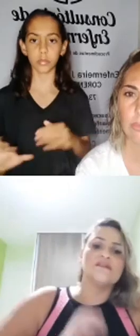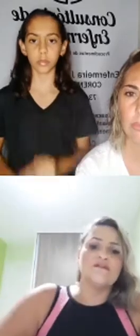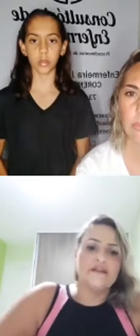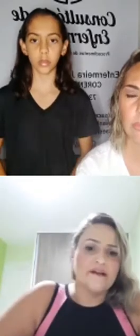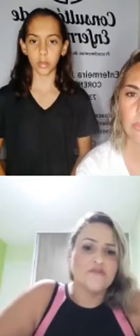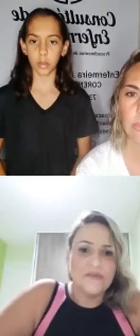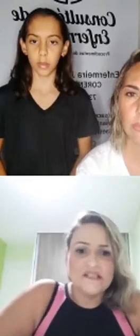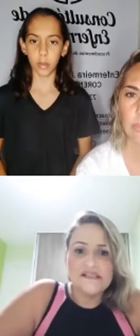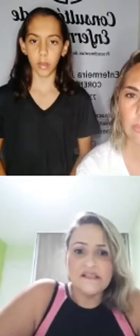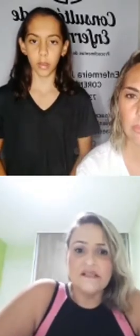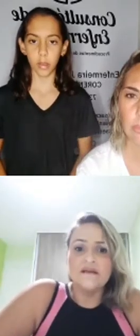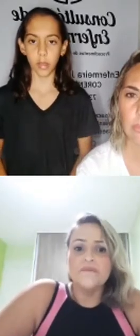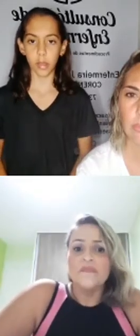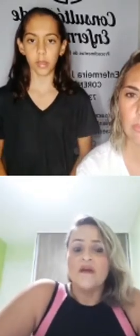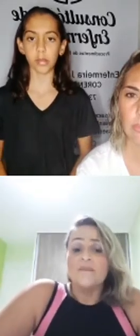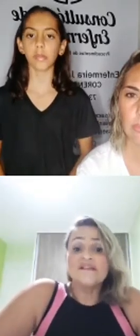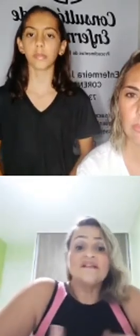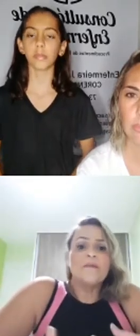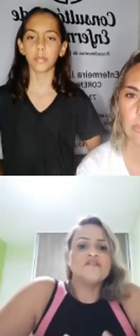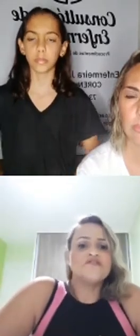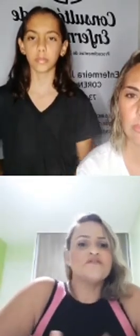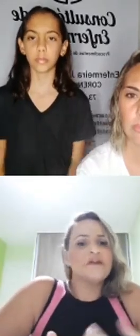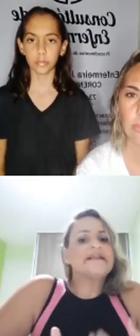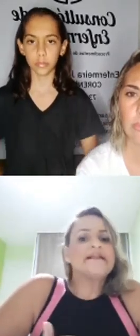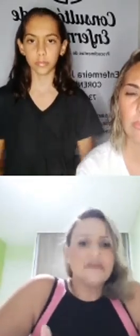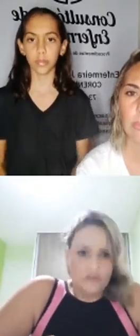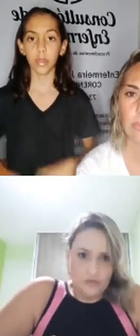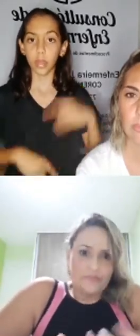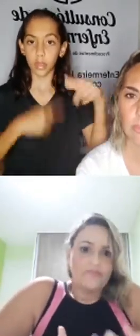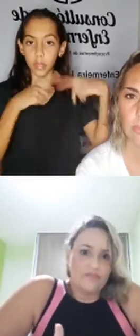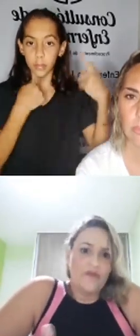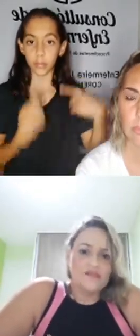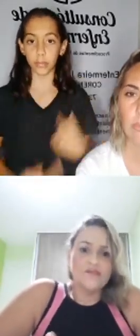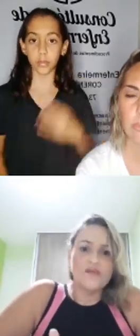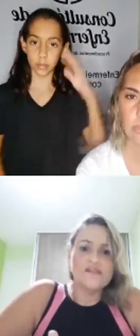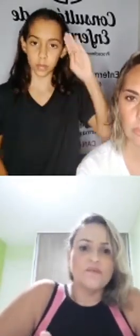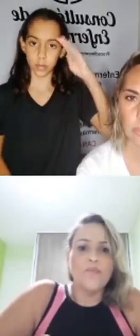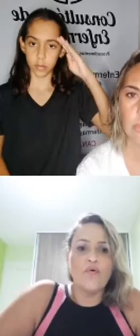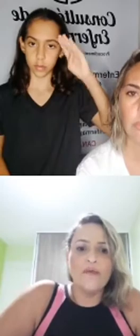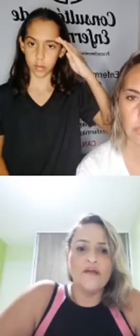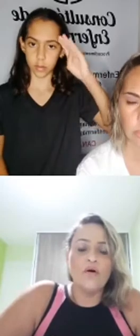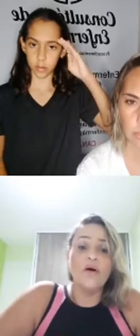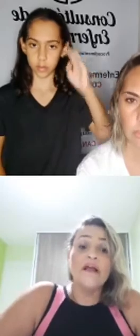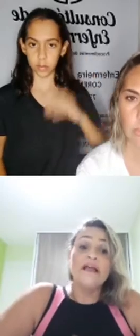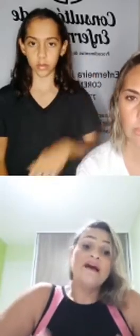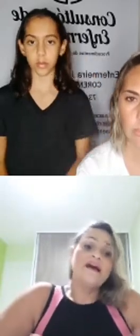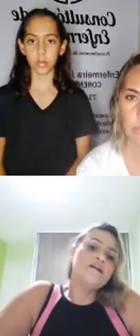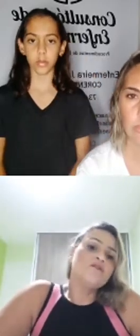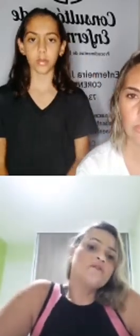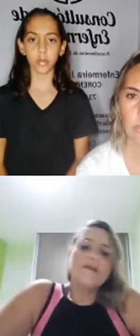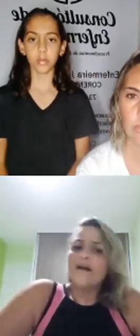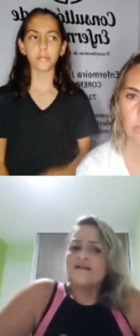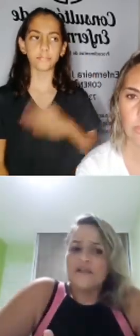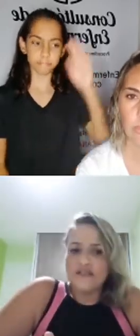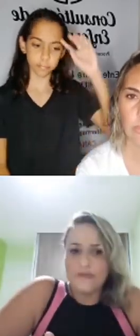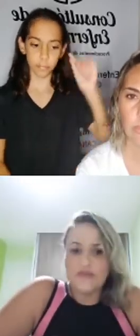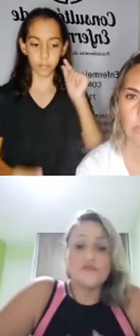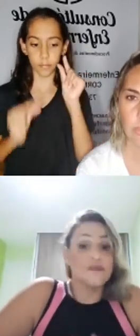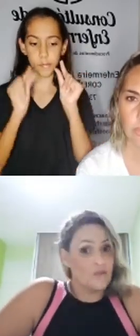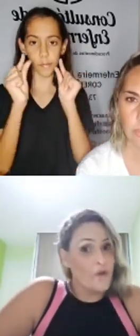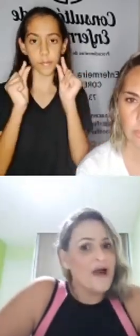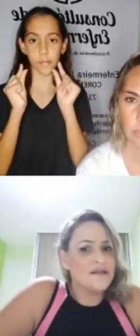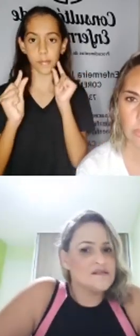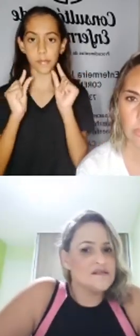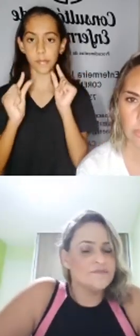do Conselho Federal de Medicina, mas que depois a gente foi entendendo a situação um pouco melhor, e aí eu voltei para os atendimentos